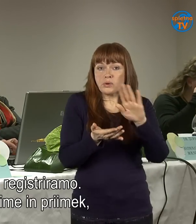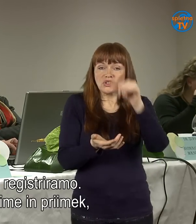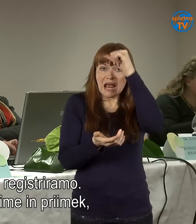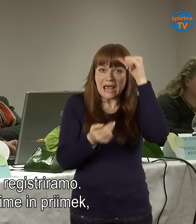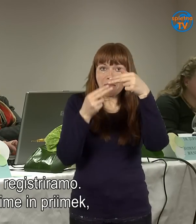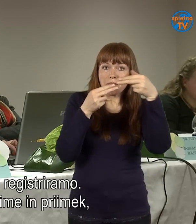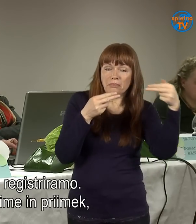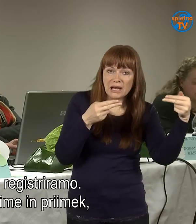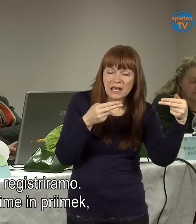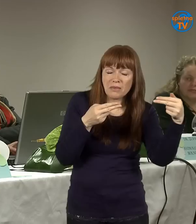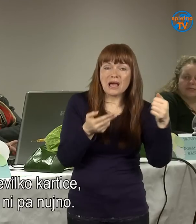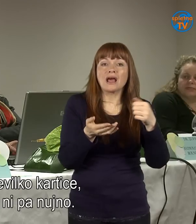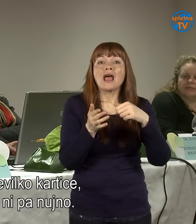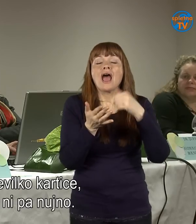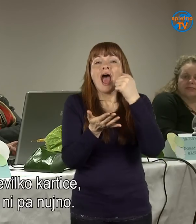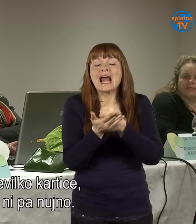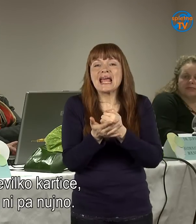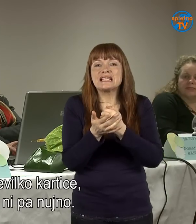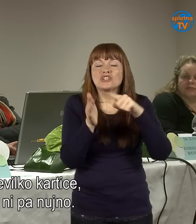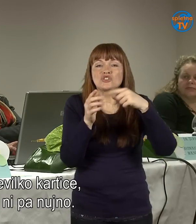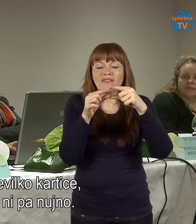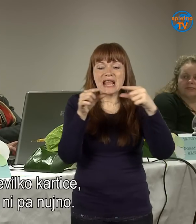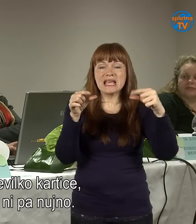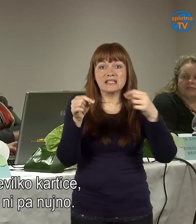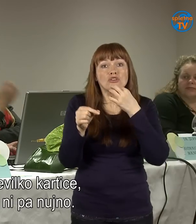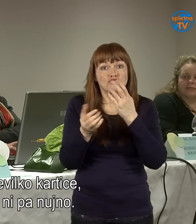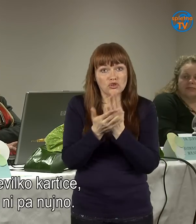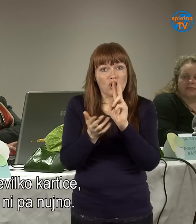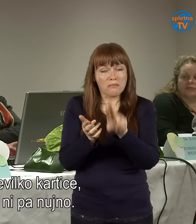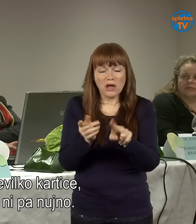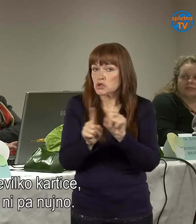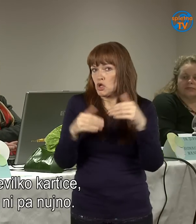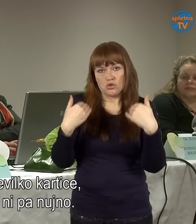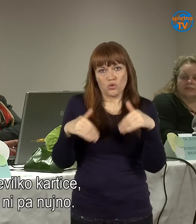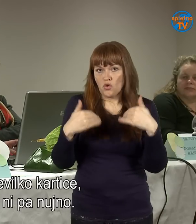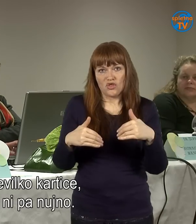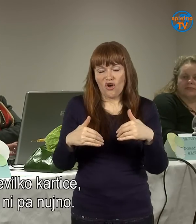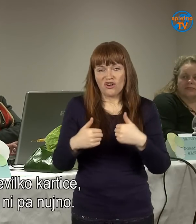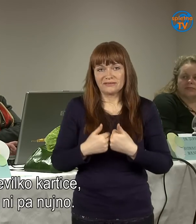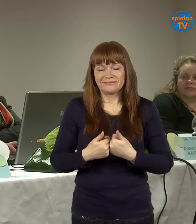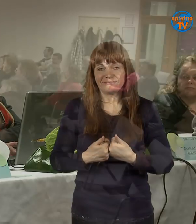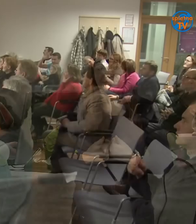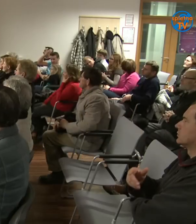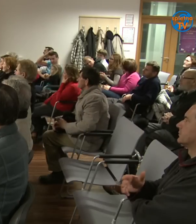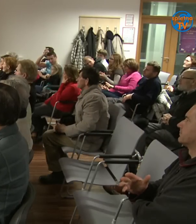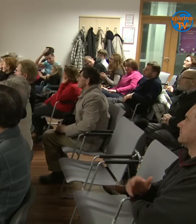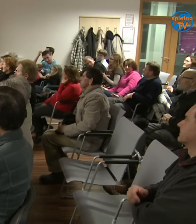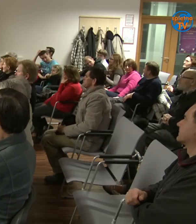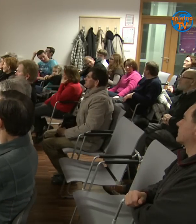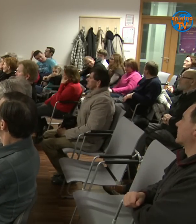Upišete vaše ime pa priimek, registrsko številko izkaznice, če jo imate, ni pa nujno.